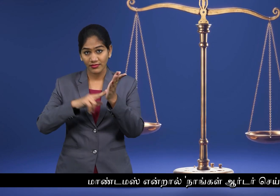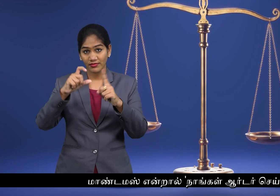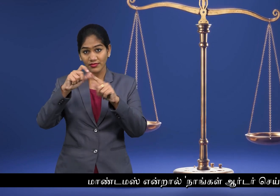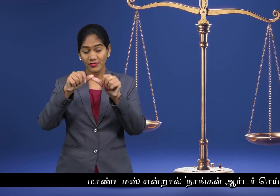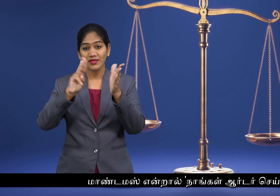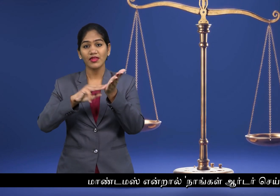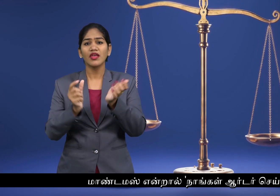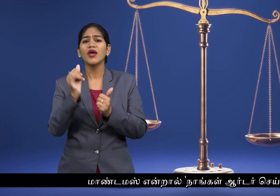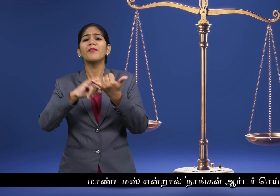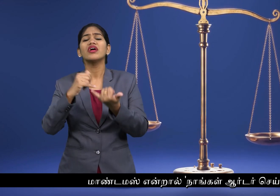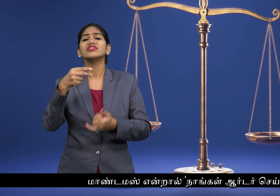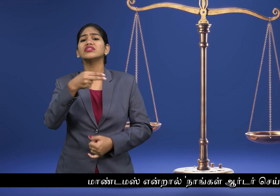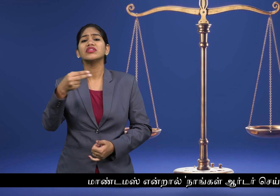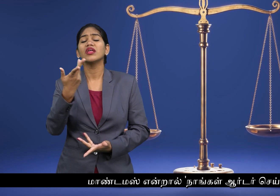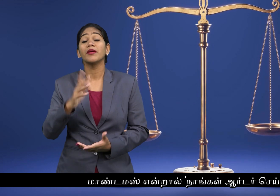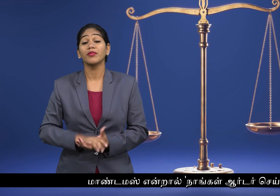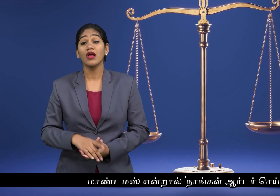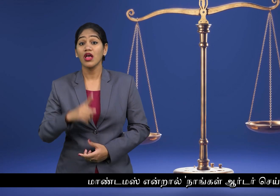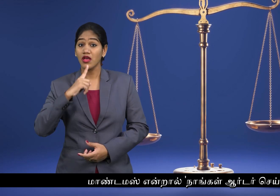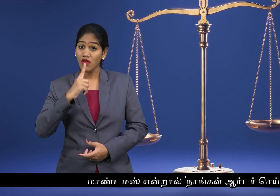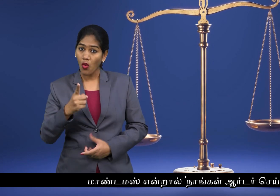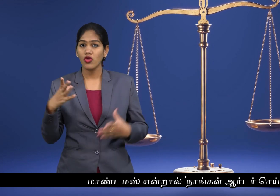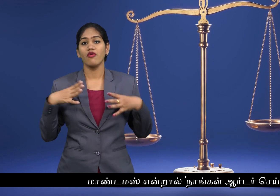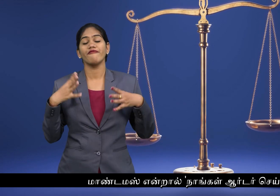மாண்டமஸ் என்றால் நாங்கள் ஆர்டர் செய்கிறோம்.